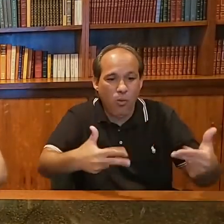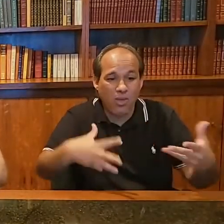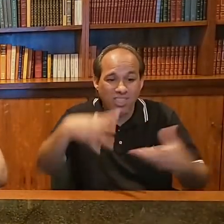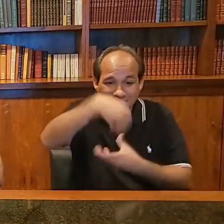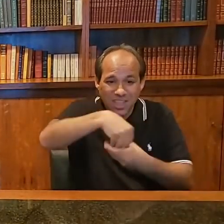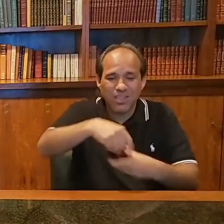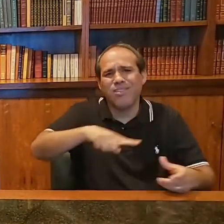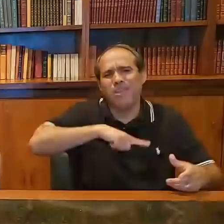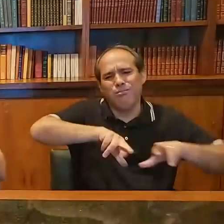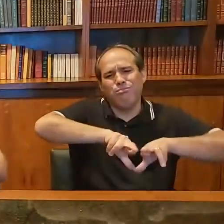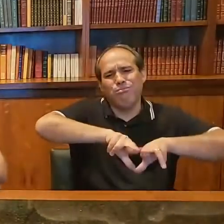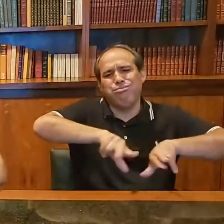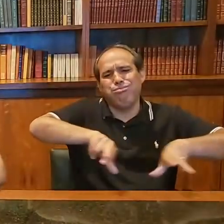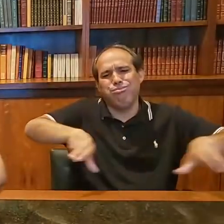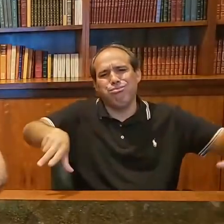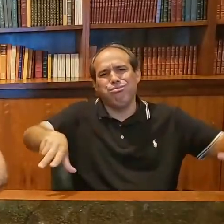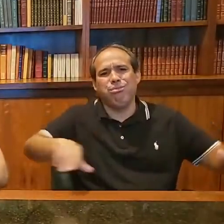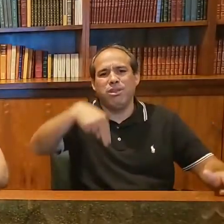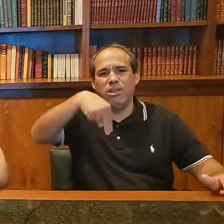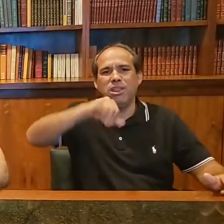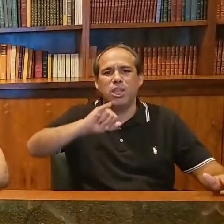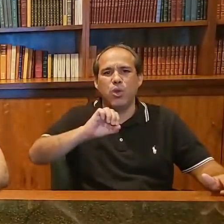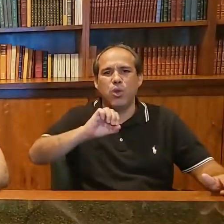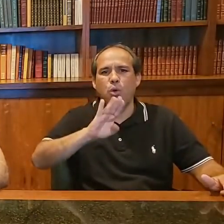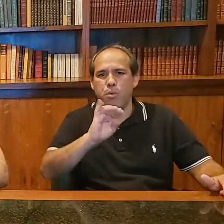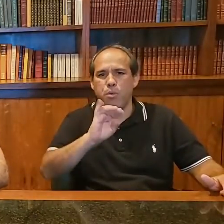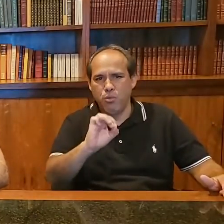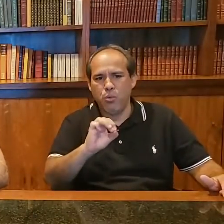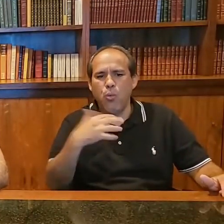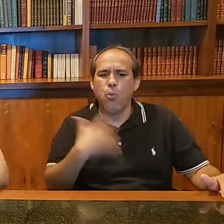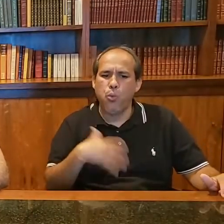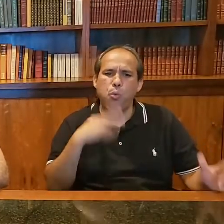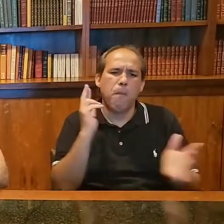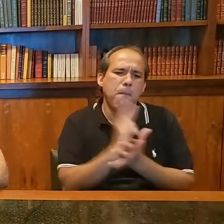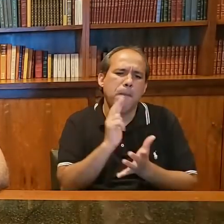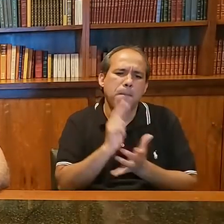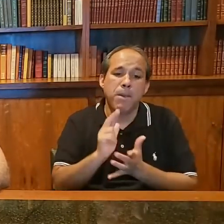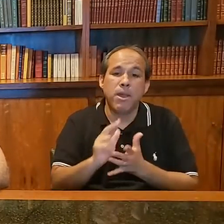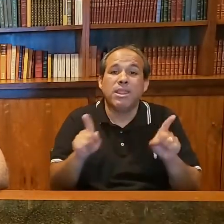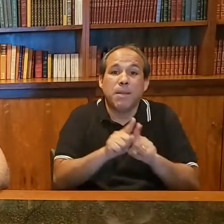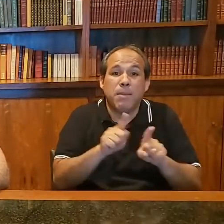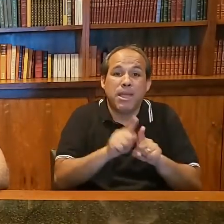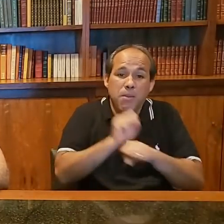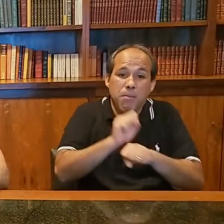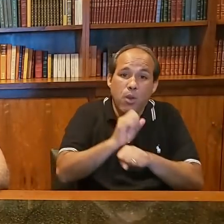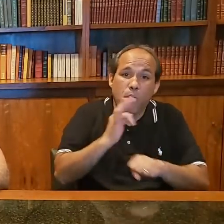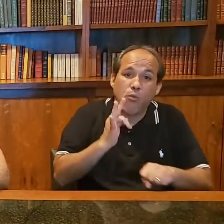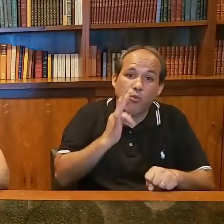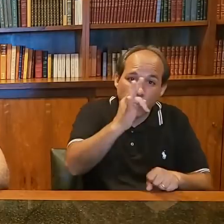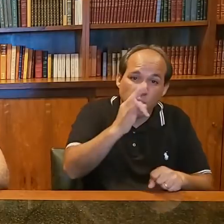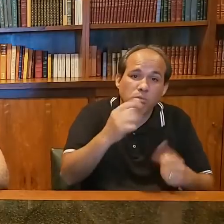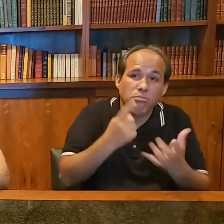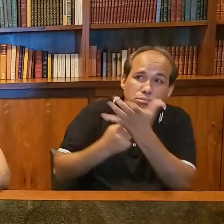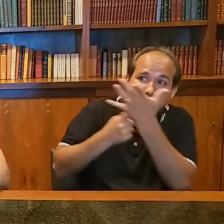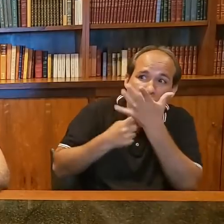quantidade aí incomensurável de nióbio. Tá? A gente espera um dia poder fazer um acordo com um país para a gente